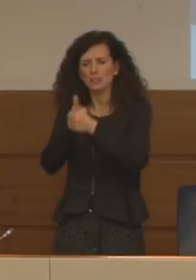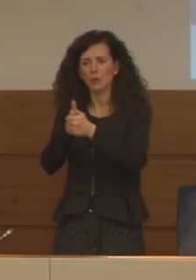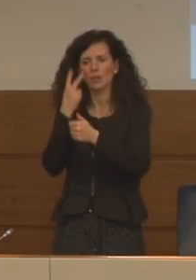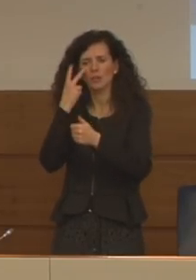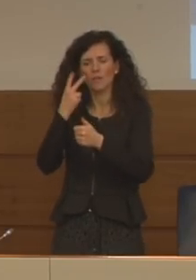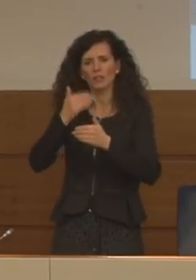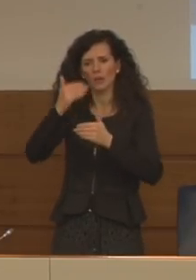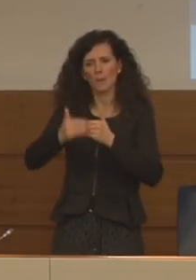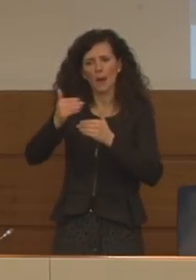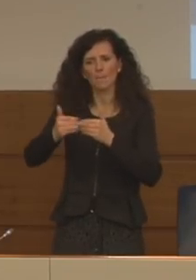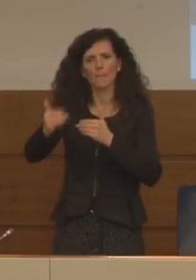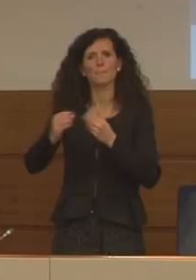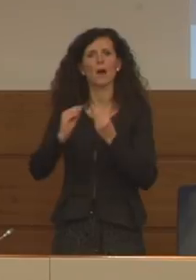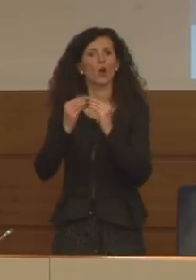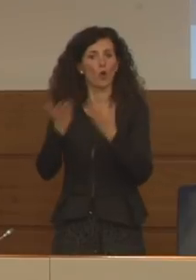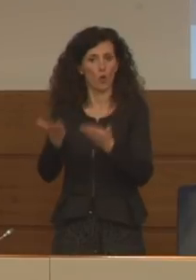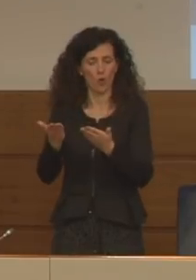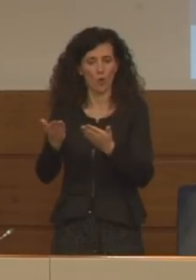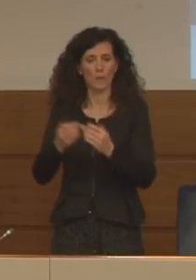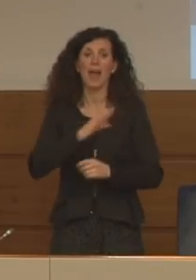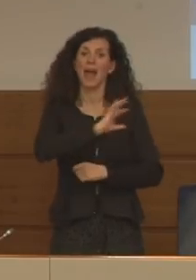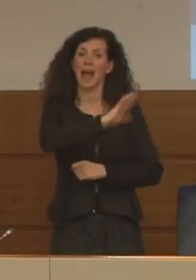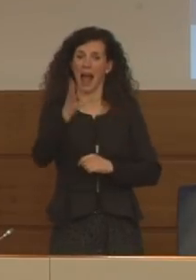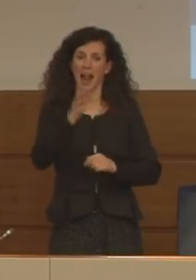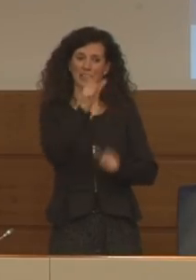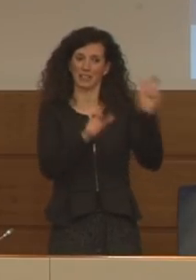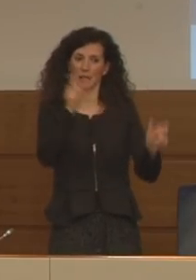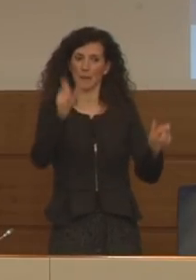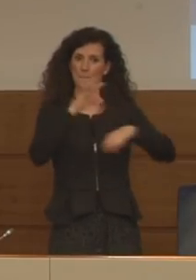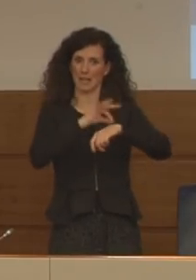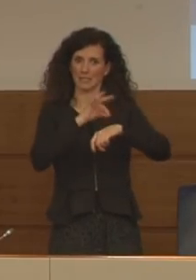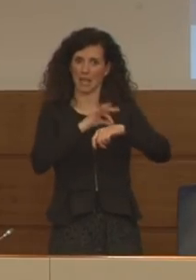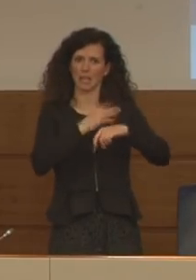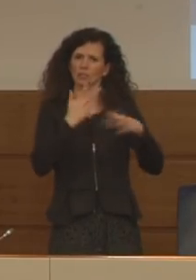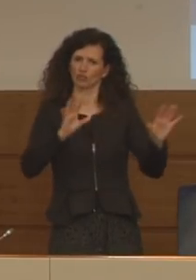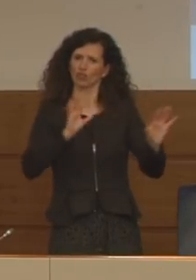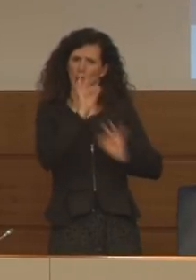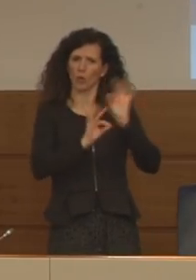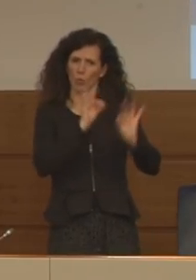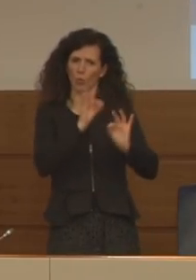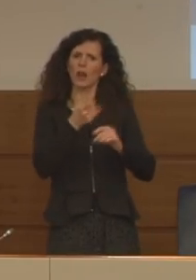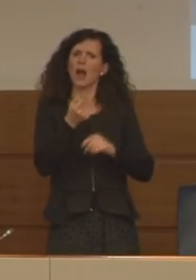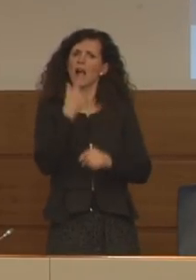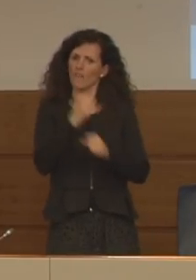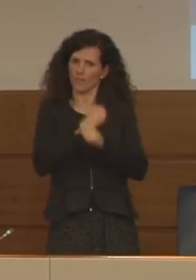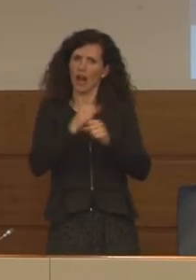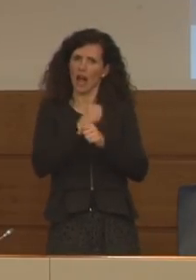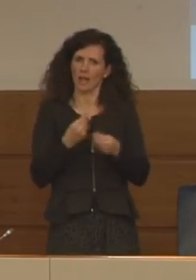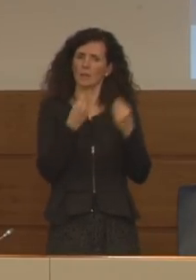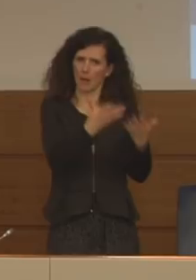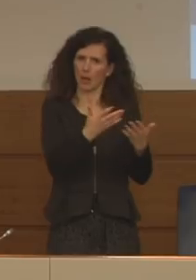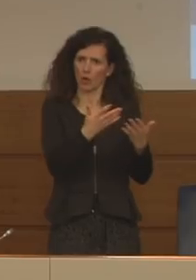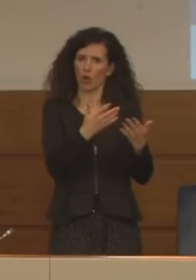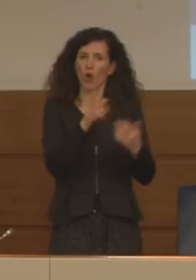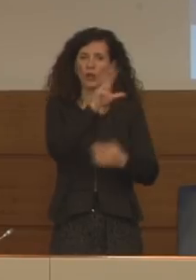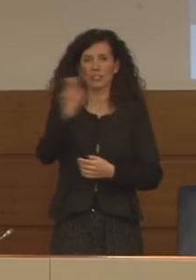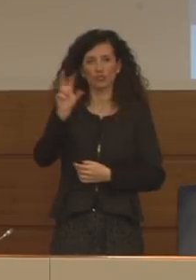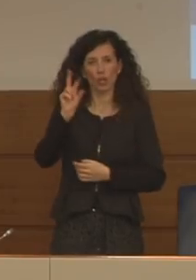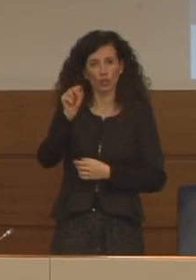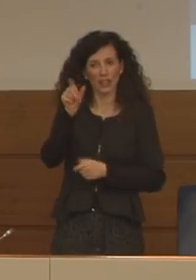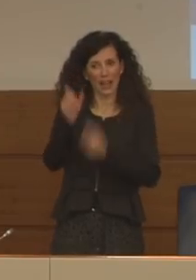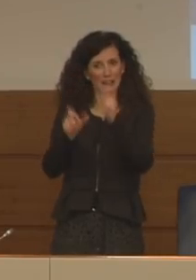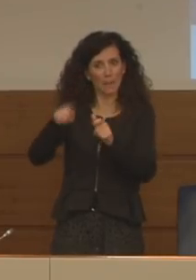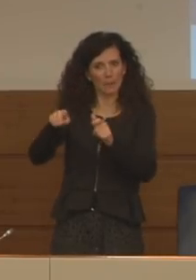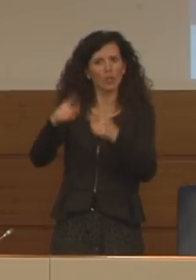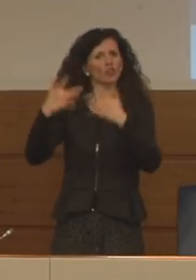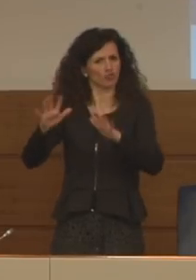già trattati e con maggiore gravità che riceveranno il farmaco perché molte più persone delle 330 lo hanno già ricevuto e